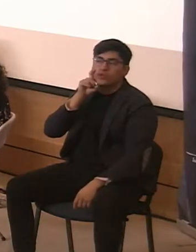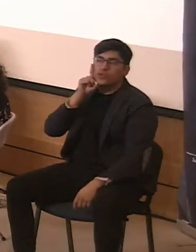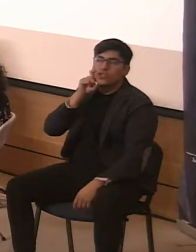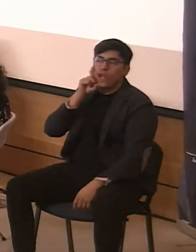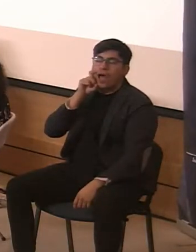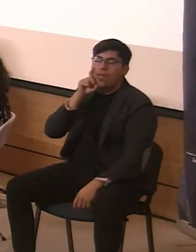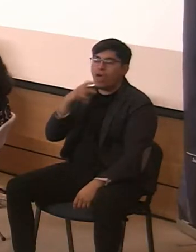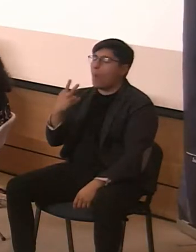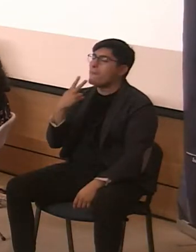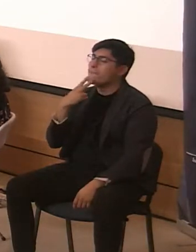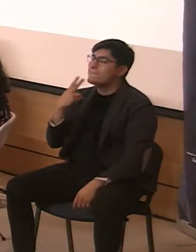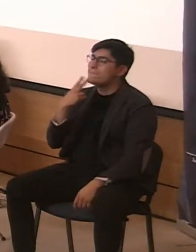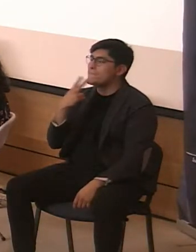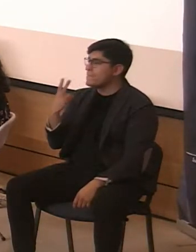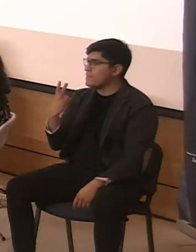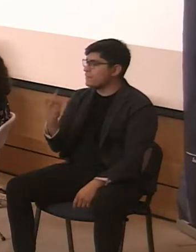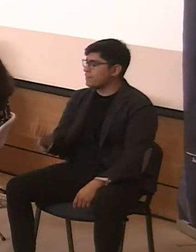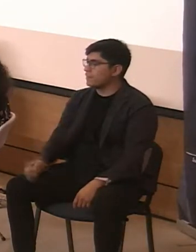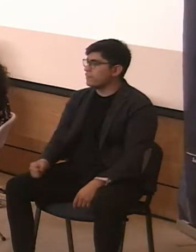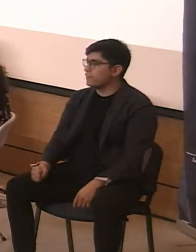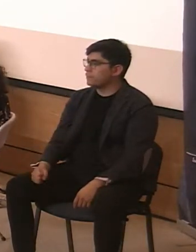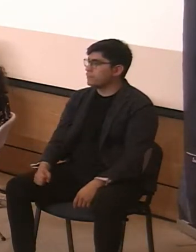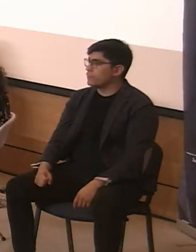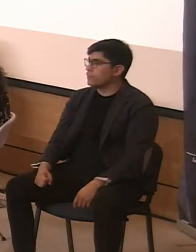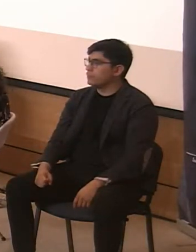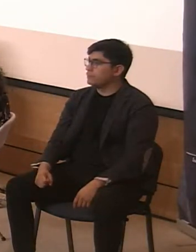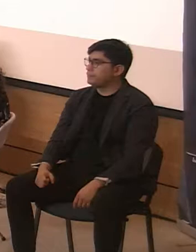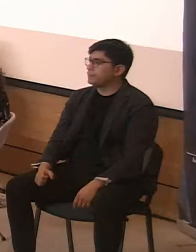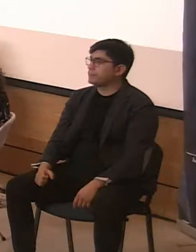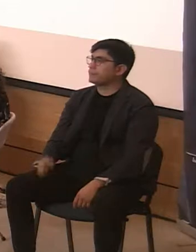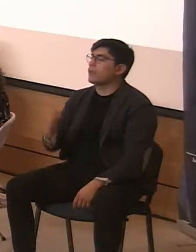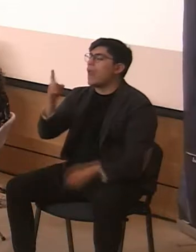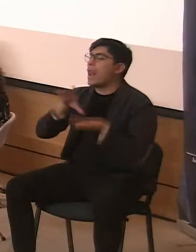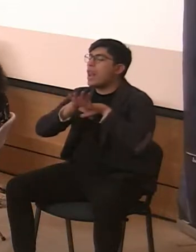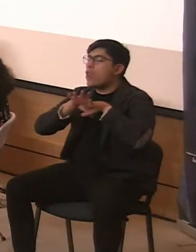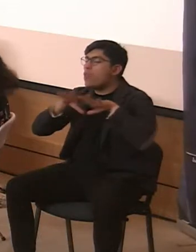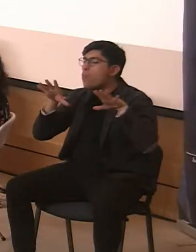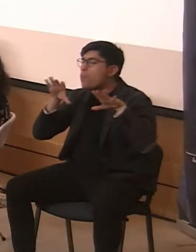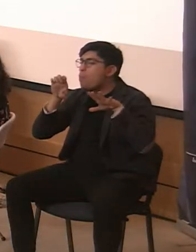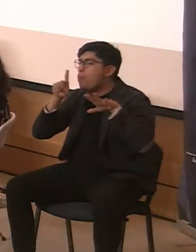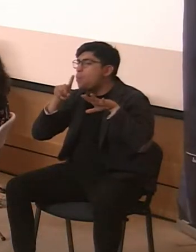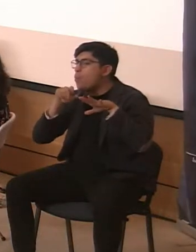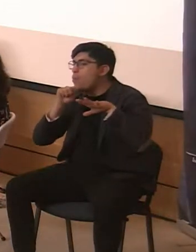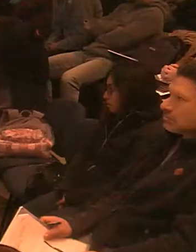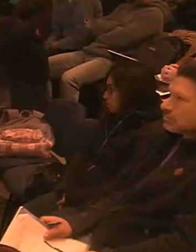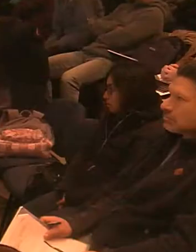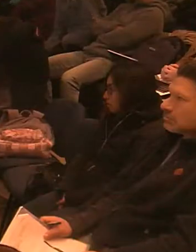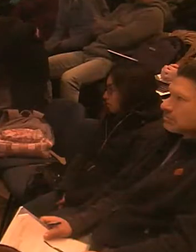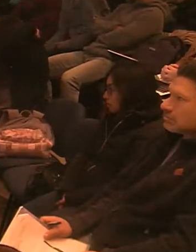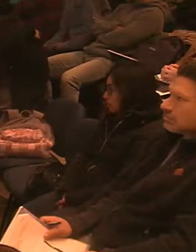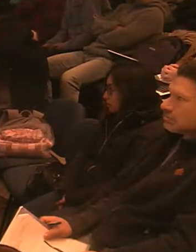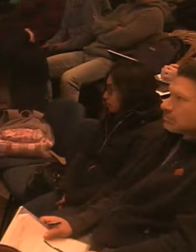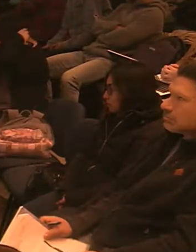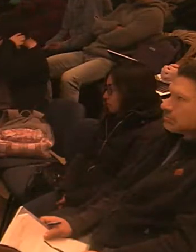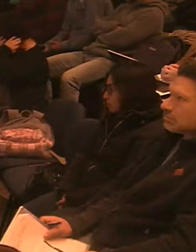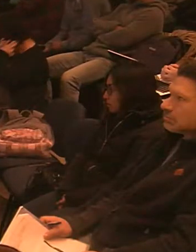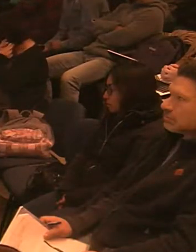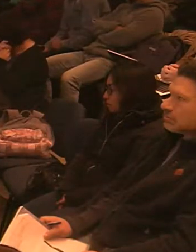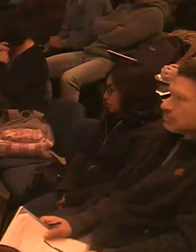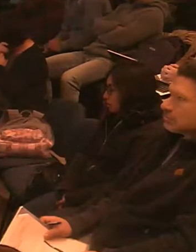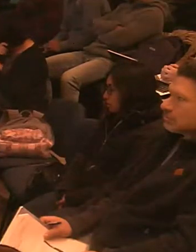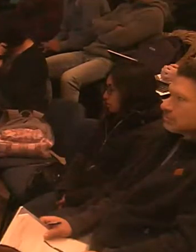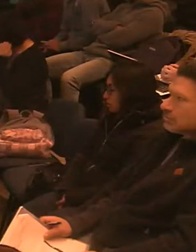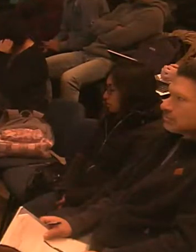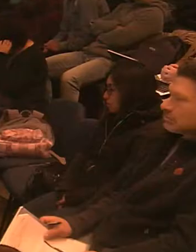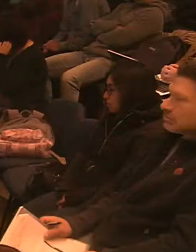vivía en una estantería veía al soldado rosado como todos los